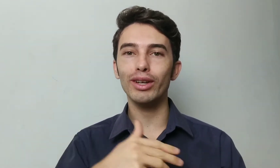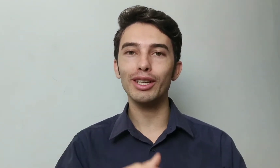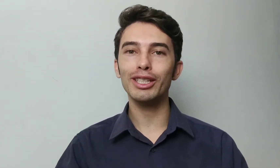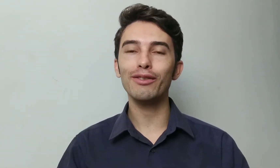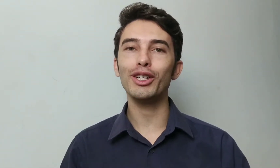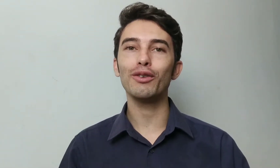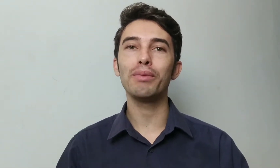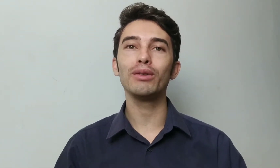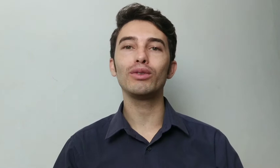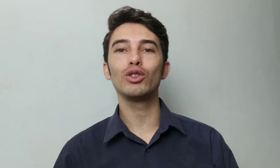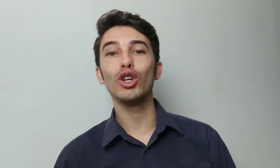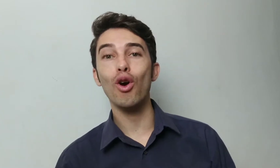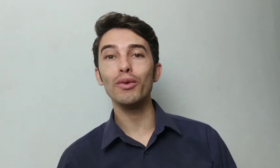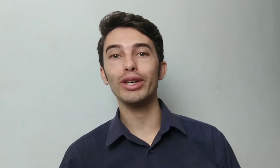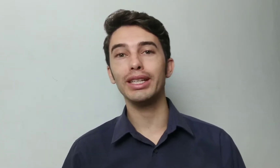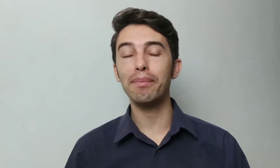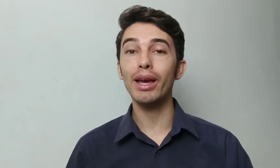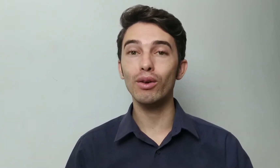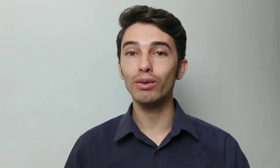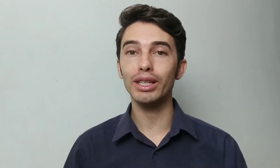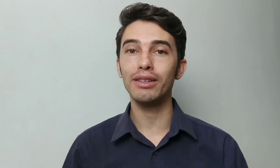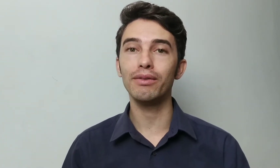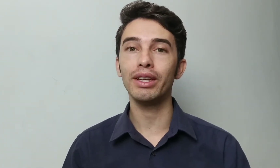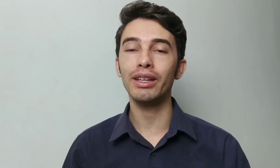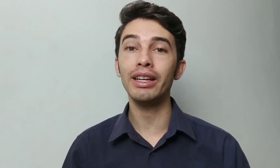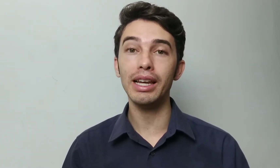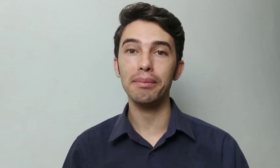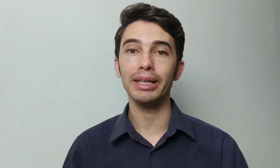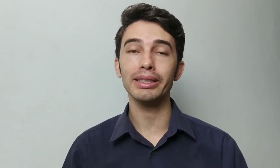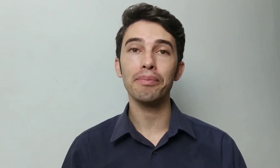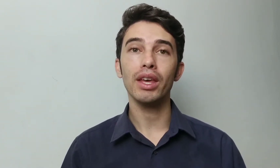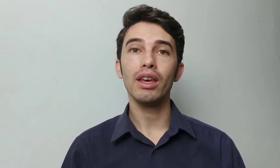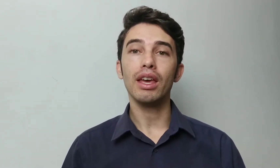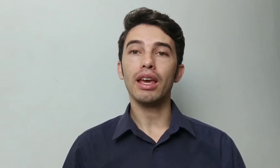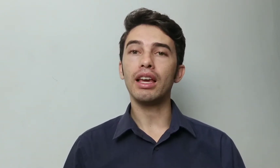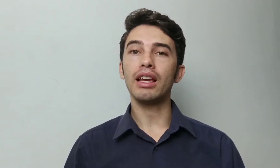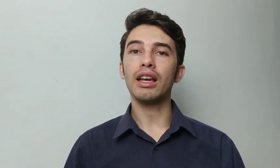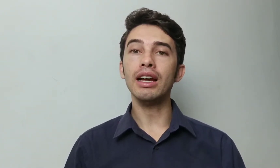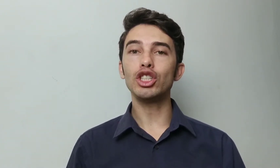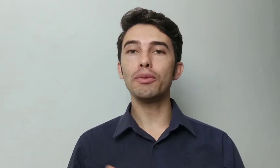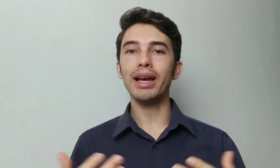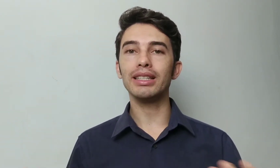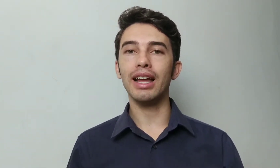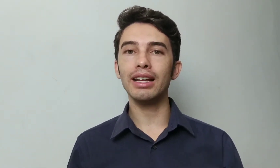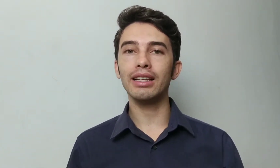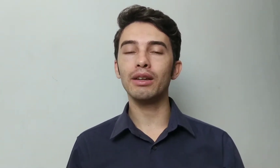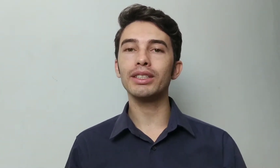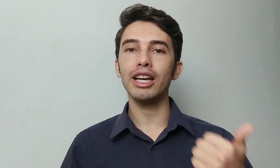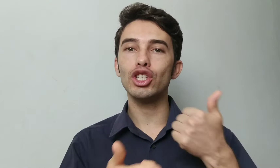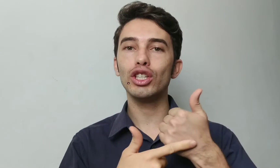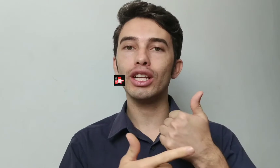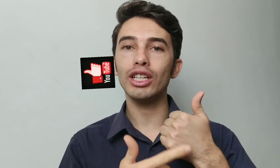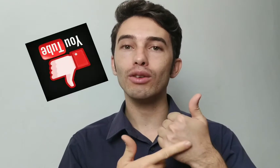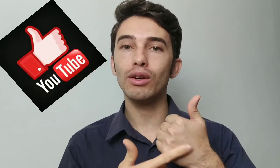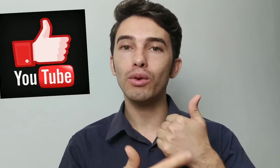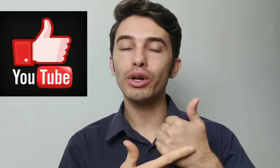esse vídeo de como fazer perguntas em Libras. E antes de mais nada, não esquece de deixar o seu